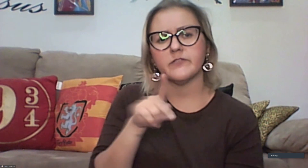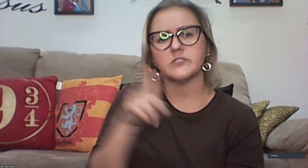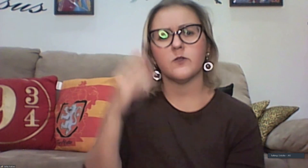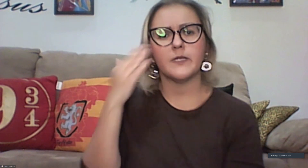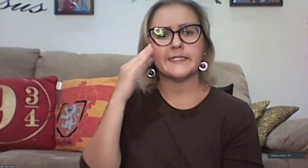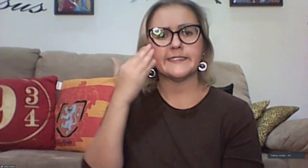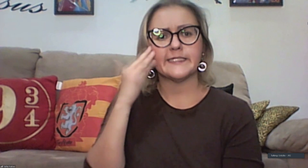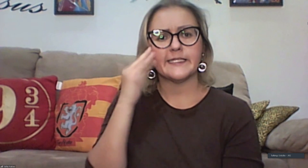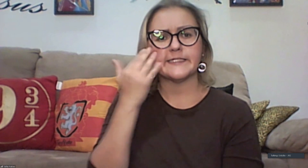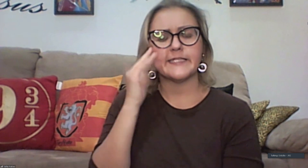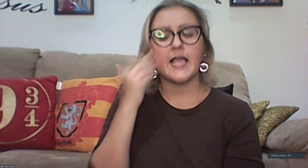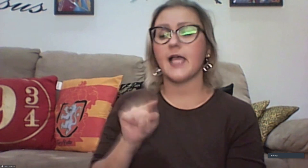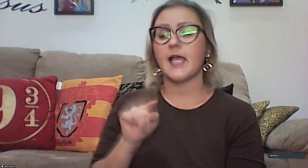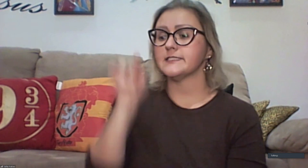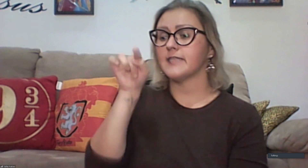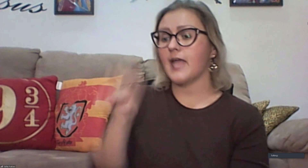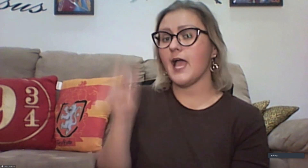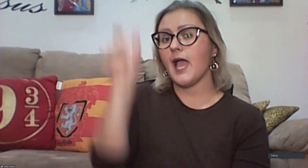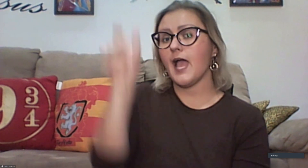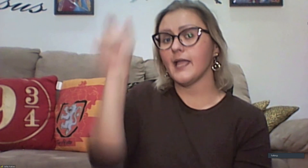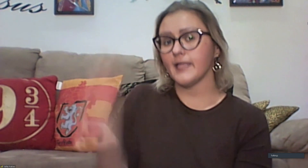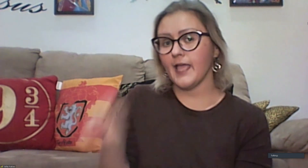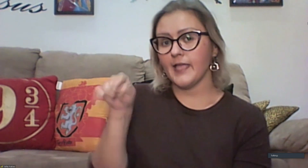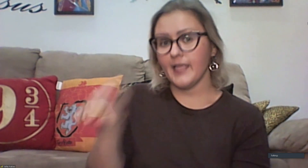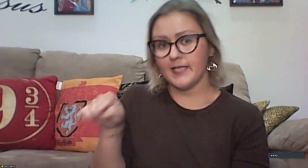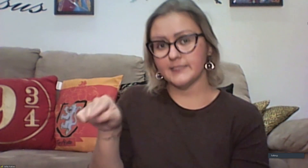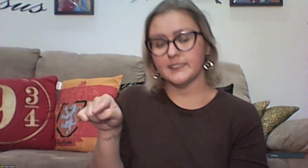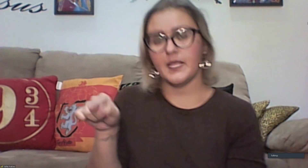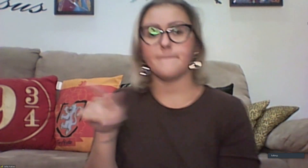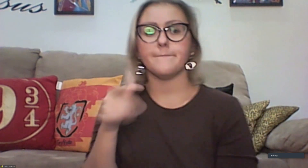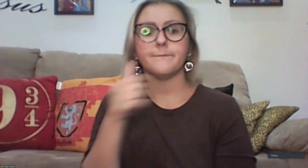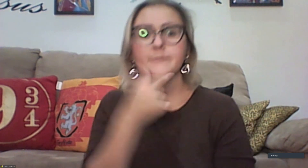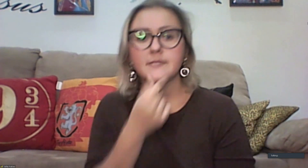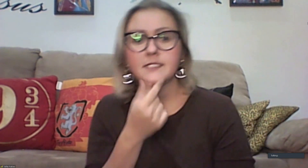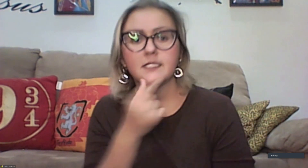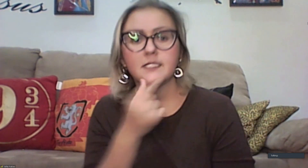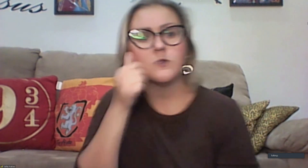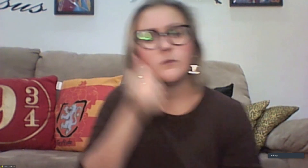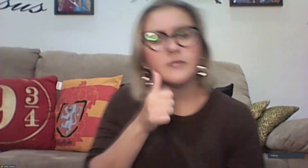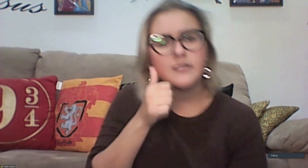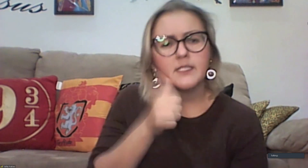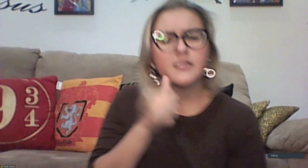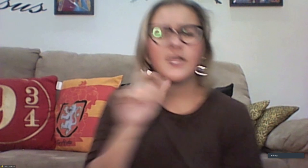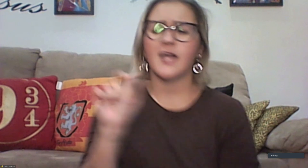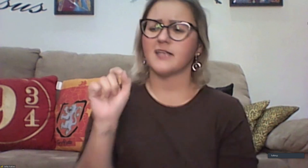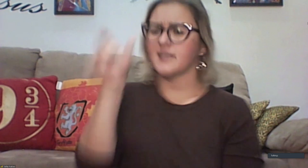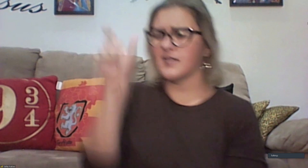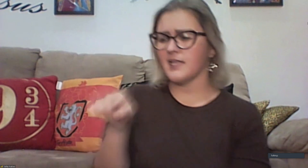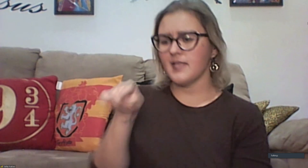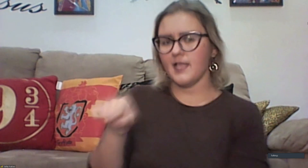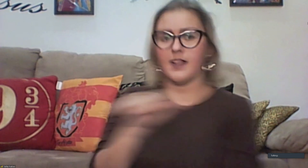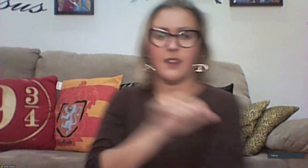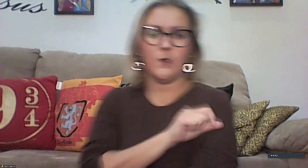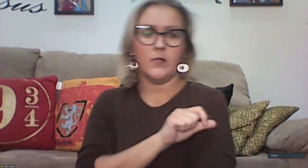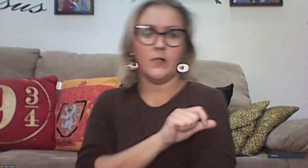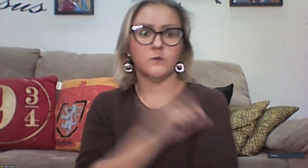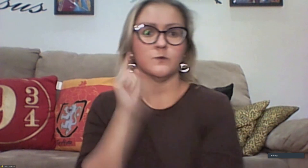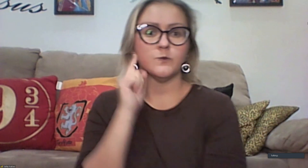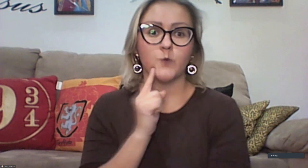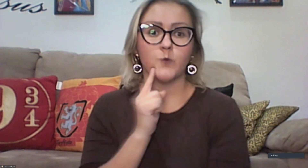é o aluno surdo, esse garoto, essa garota, esse aluno surdo. Quem é ele? É importante que o professor